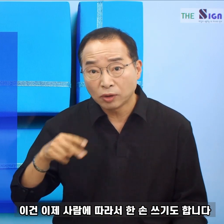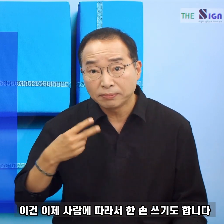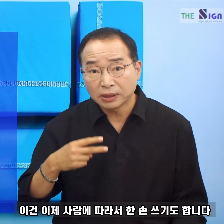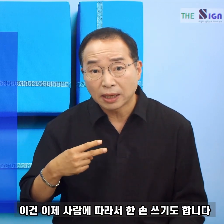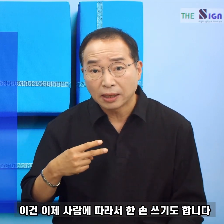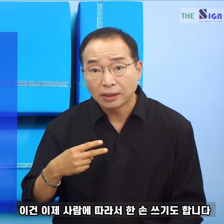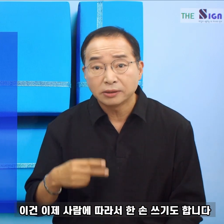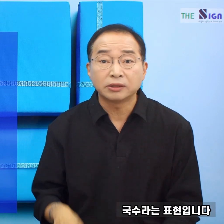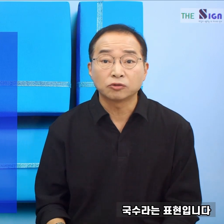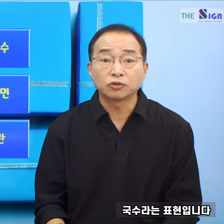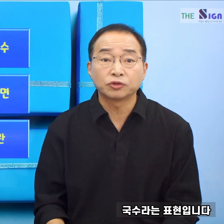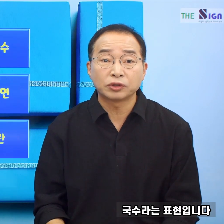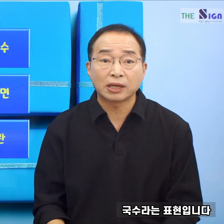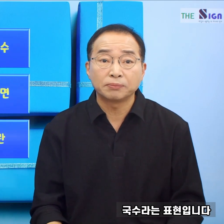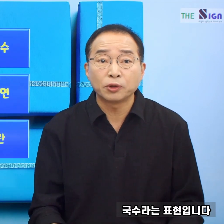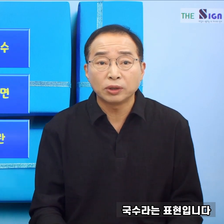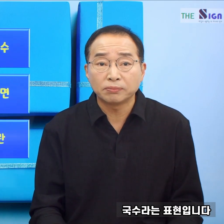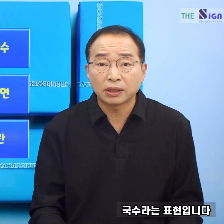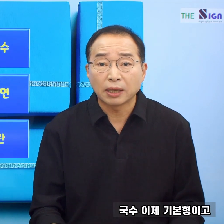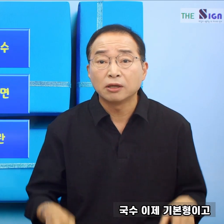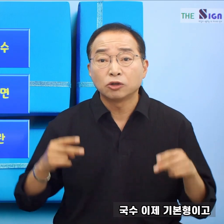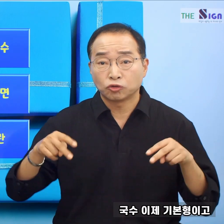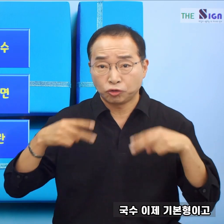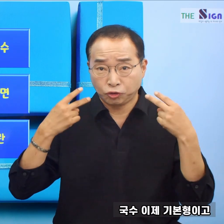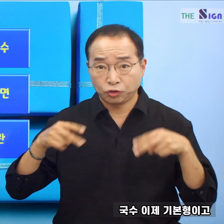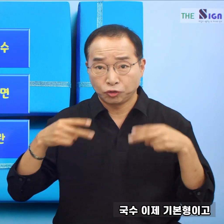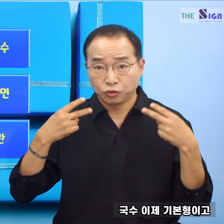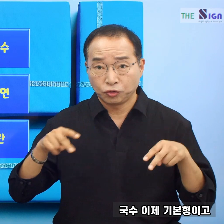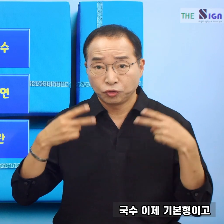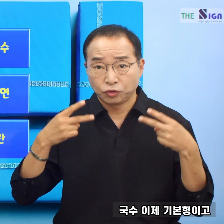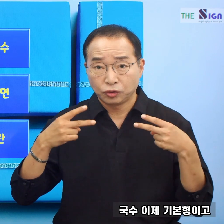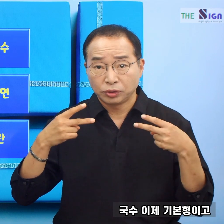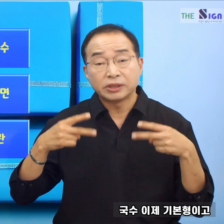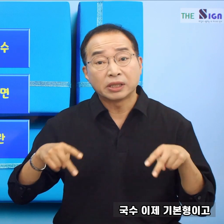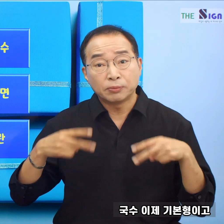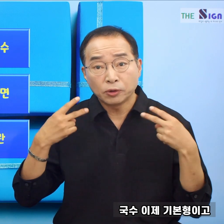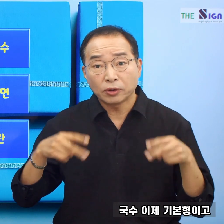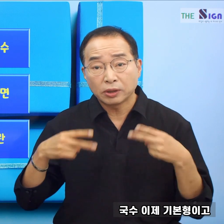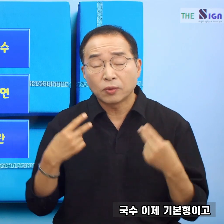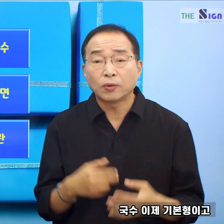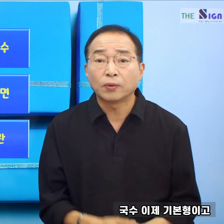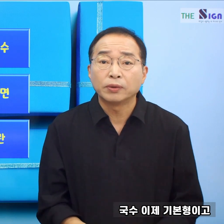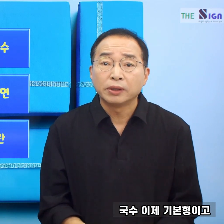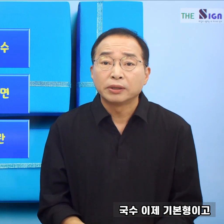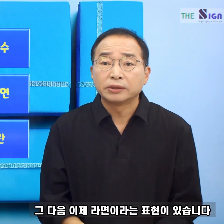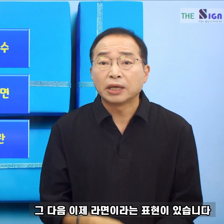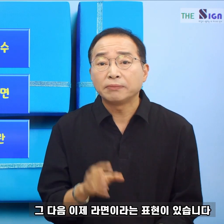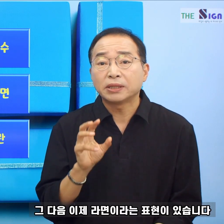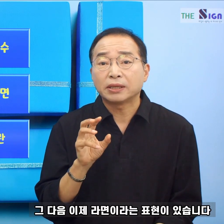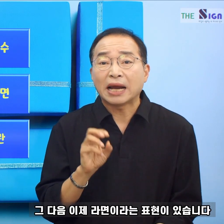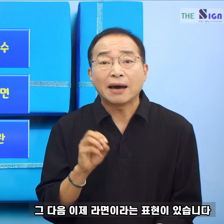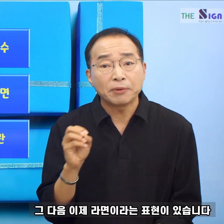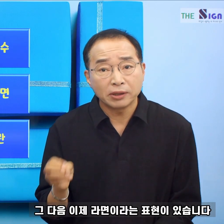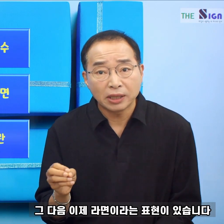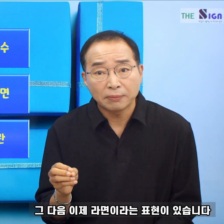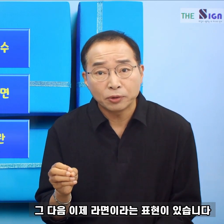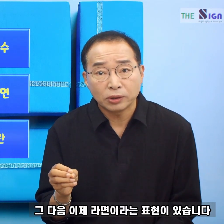합니다. 이제 국수라는 표현입니다. 국수. 이제 기본형이고, 그 다음 이제 라면이라는 표현이